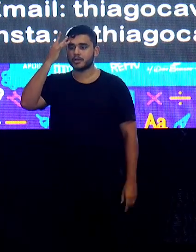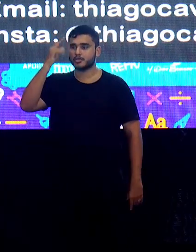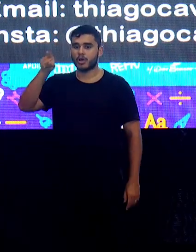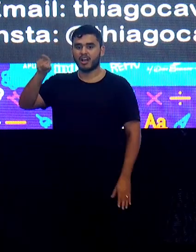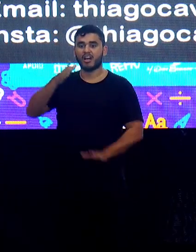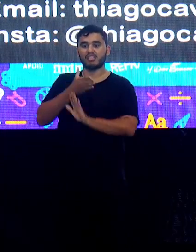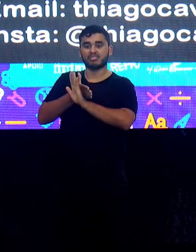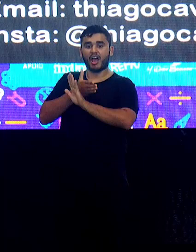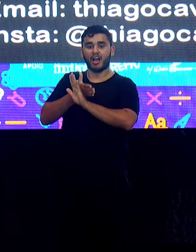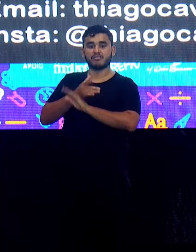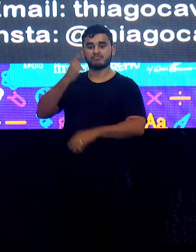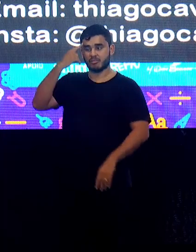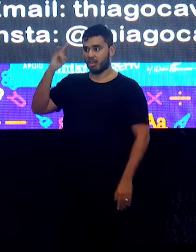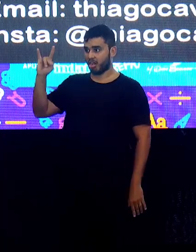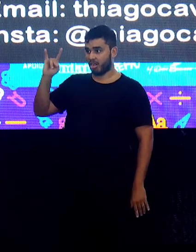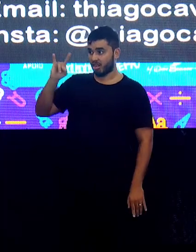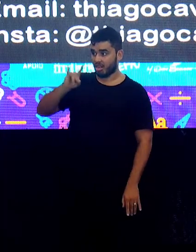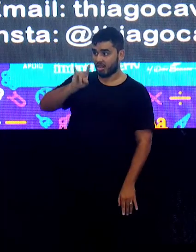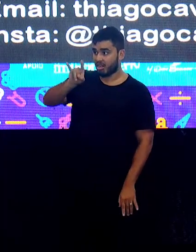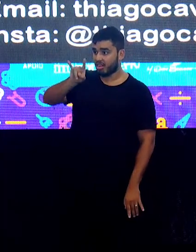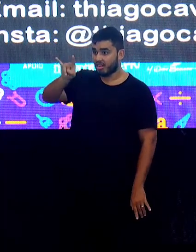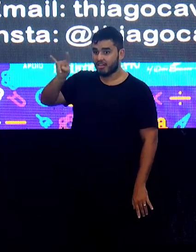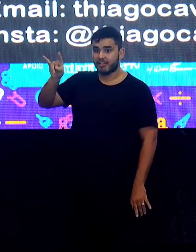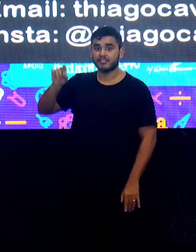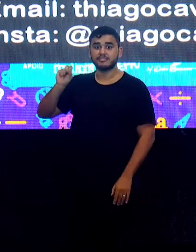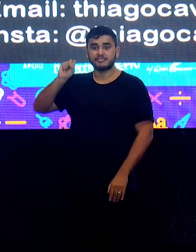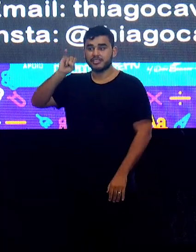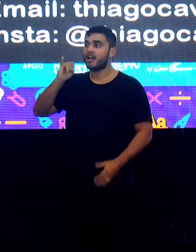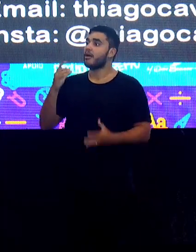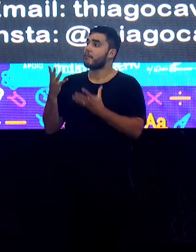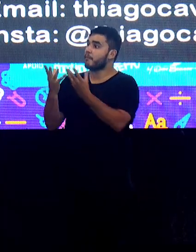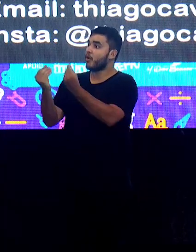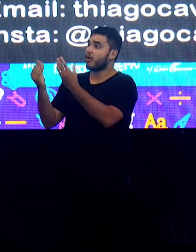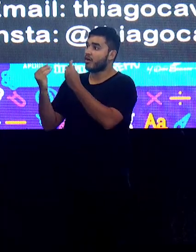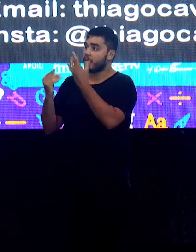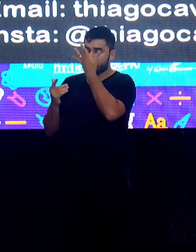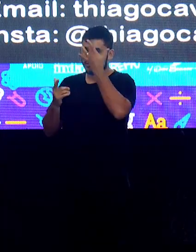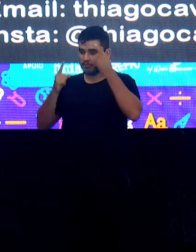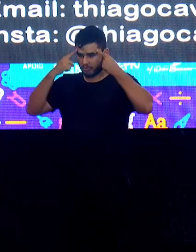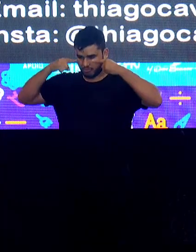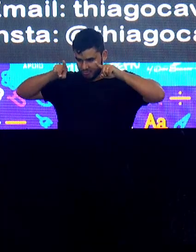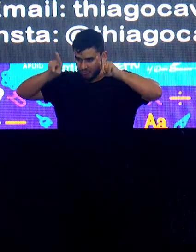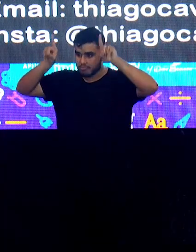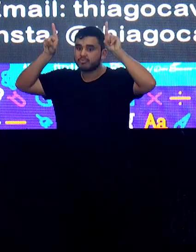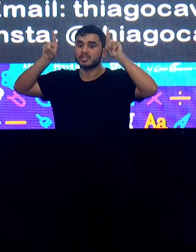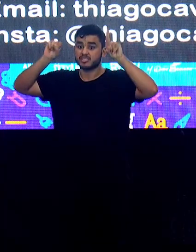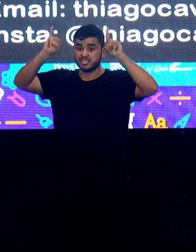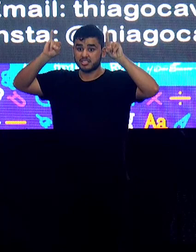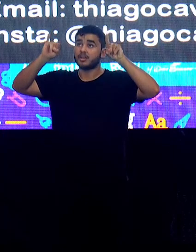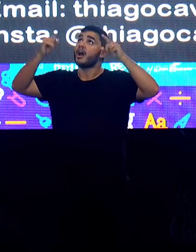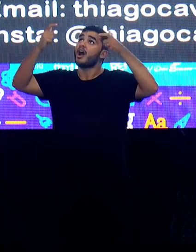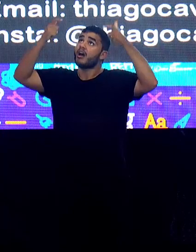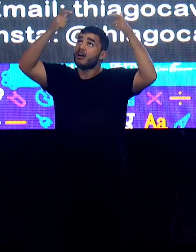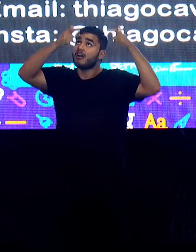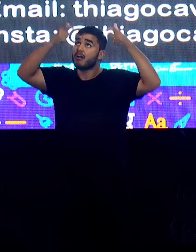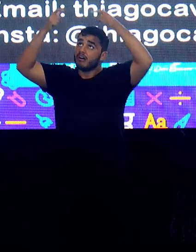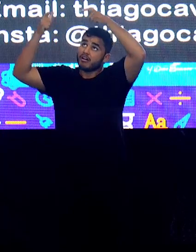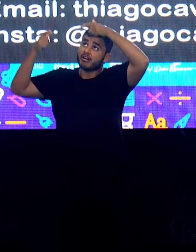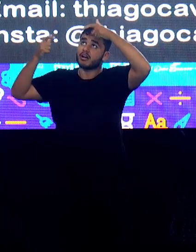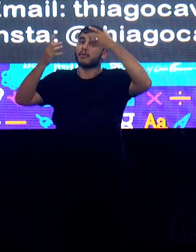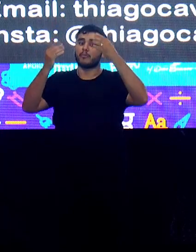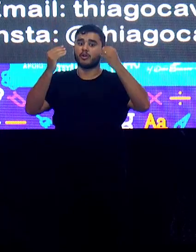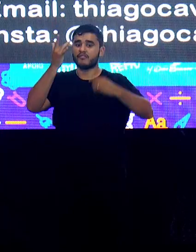dia chover argola, não cai uma no chão, fica tudo pendurado na cabeça do pessoal. Eu acho que é mentira,